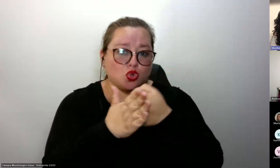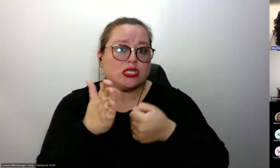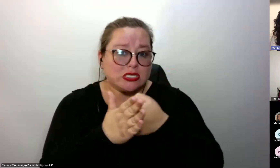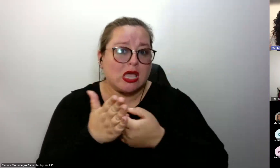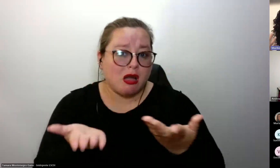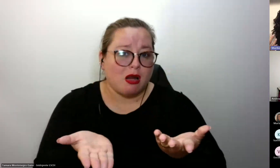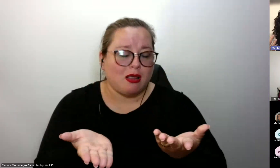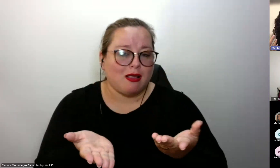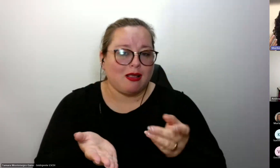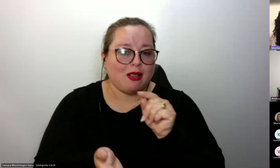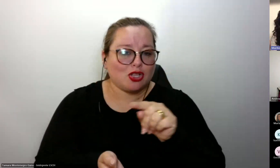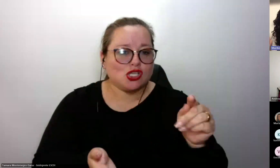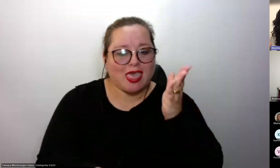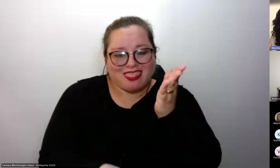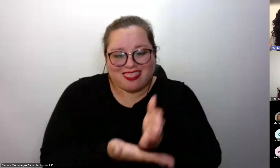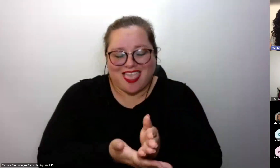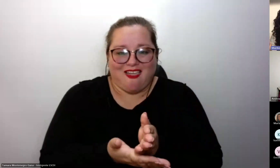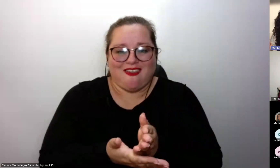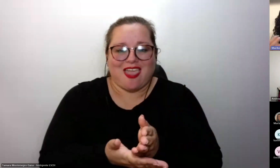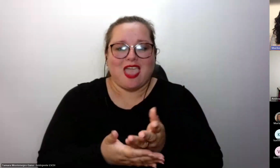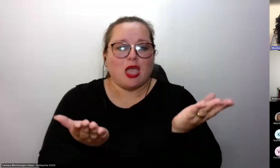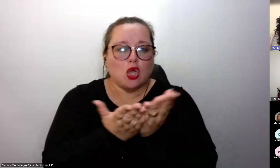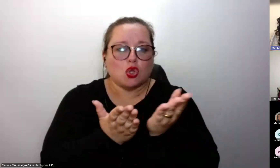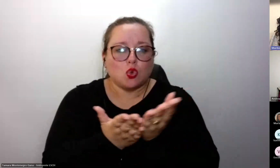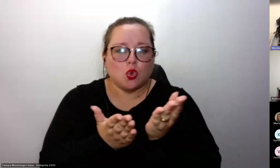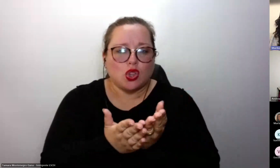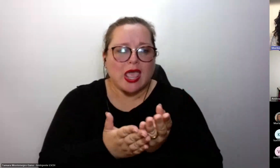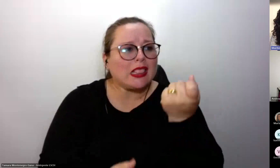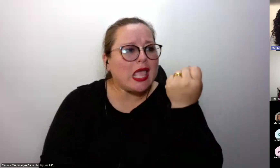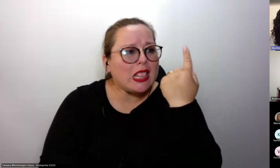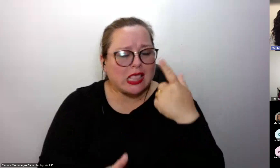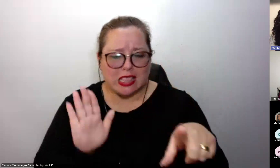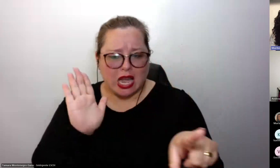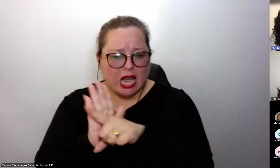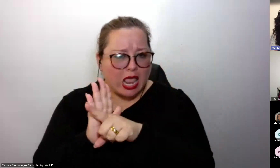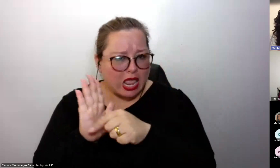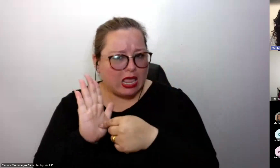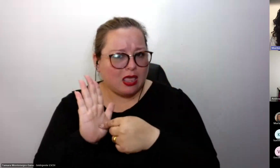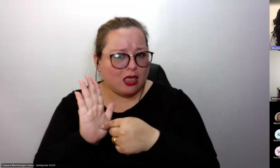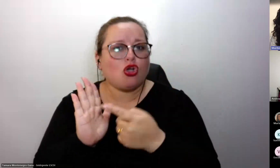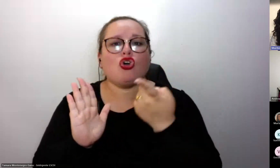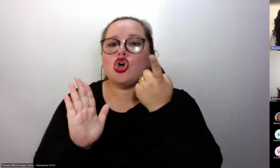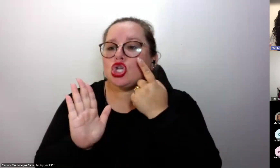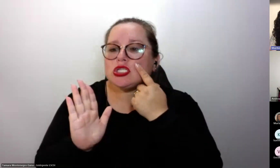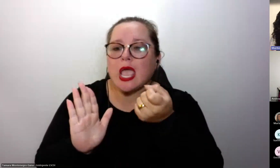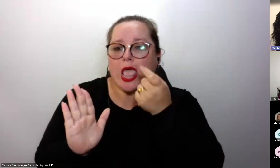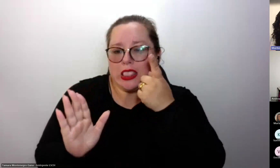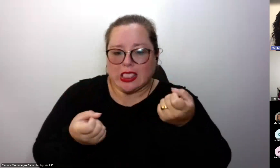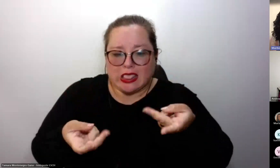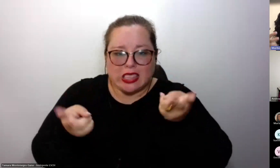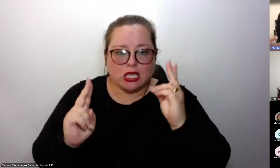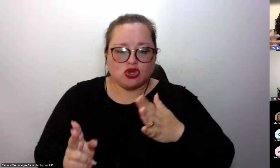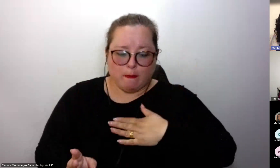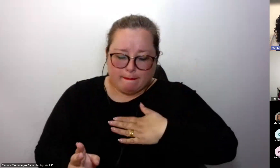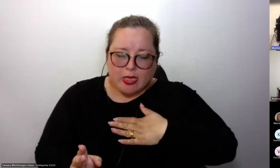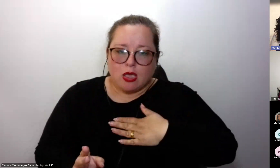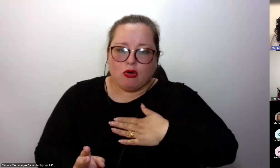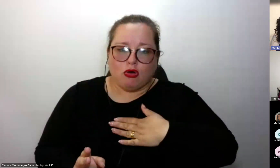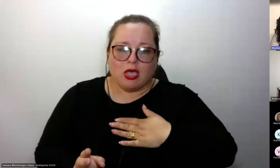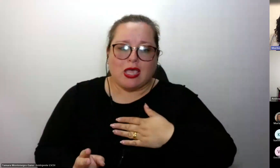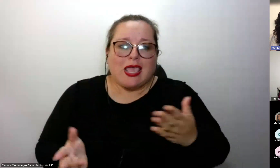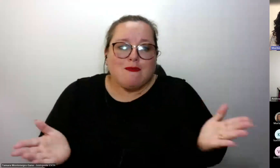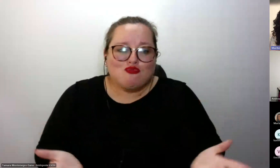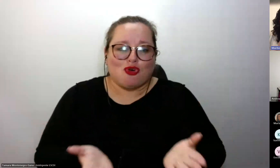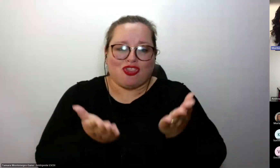entonces ellos el deber de los estudiantes de entender las leyes, comprender sus derechos y por lo tanto motivarlos a que